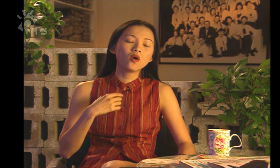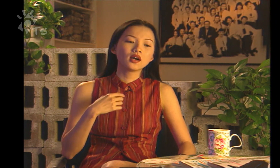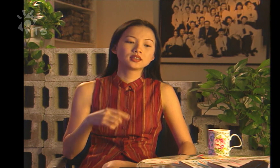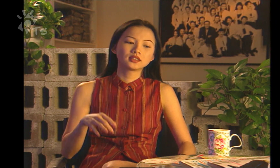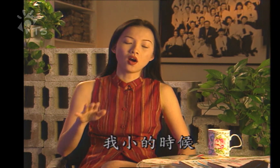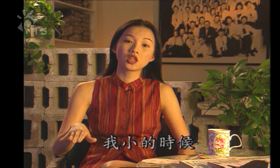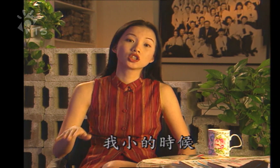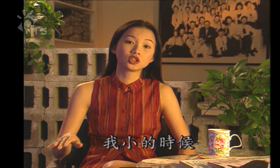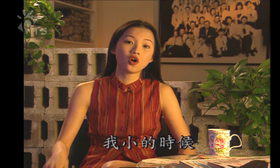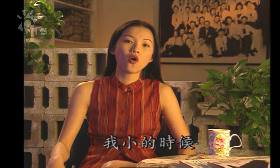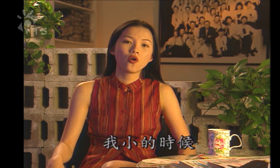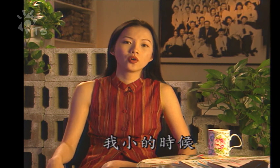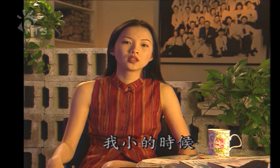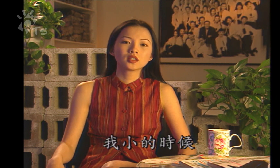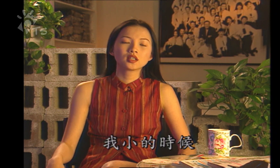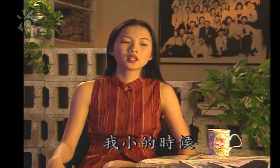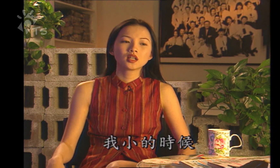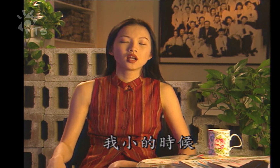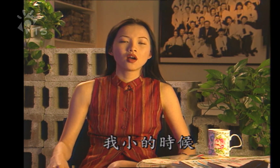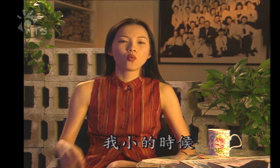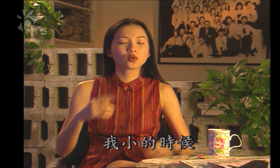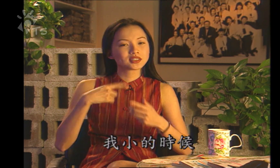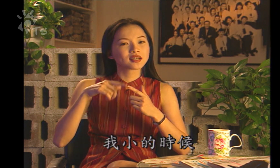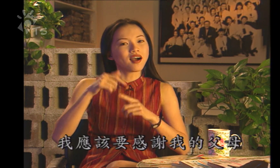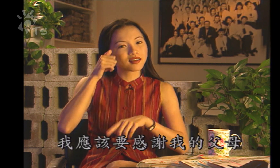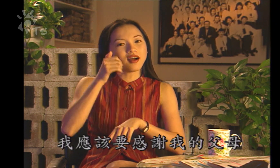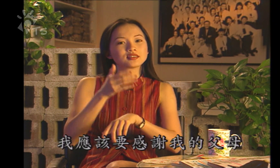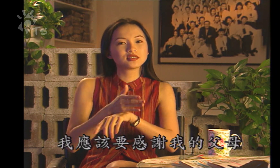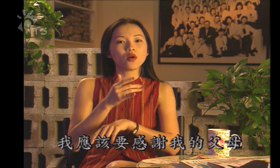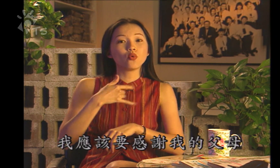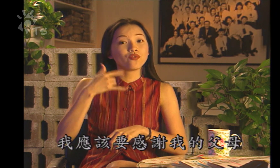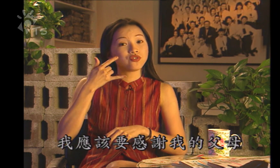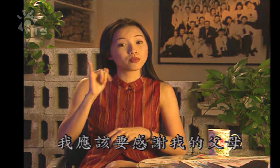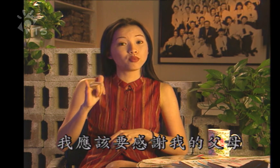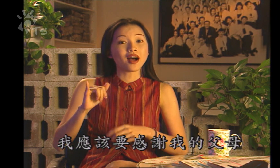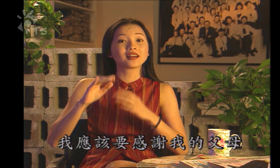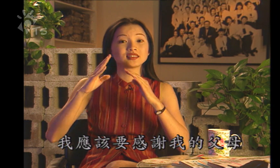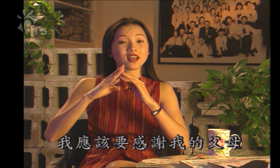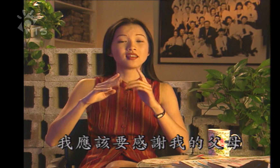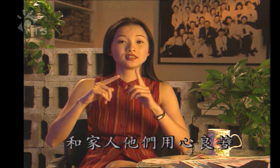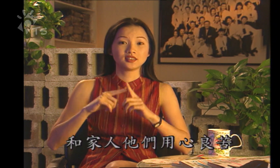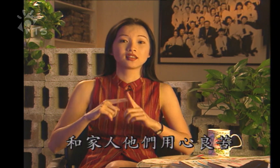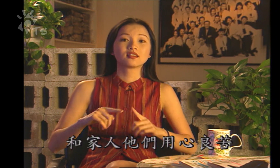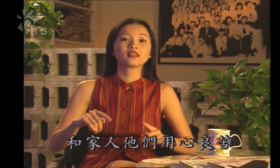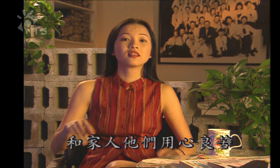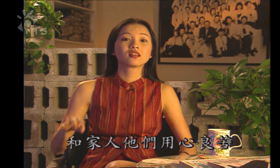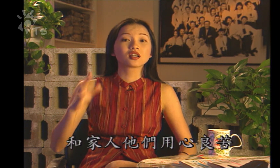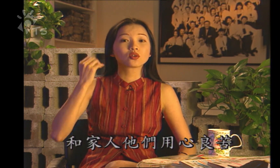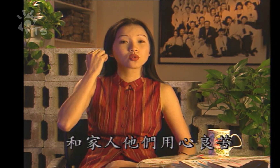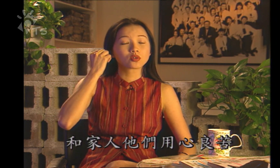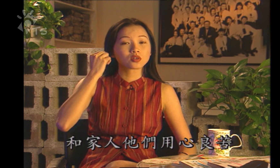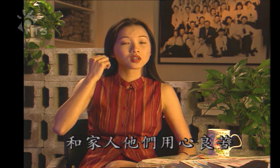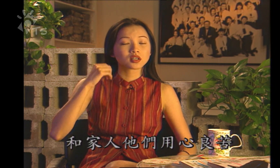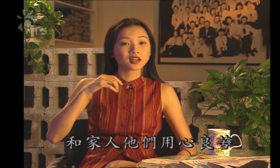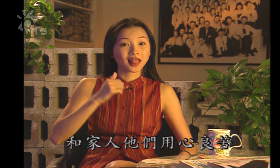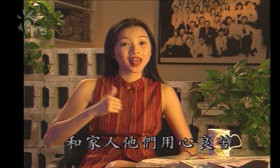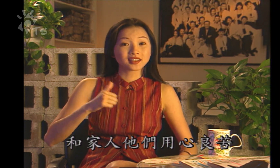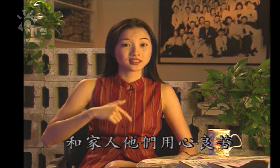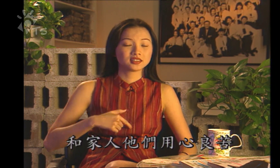我小的时候，我应该要感谢我的父母和家人，他们用心良